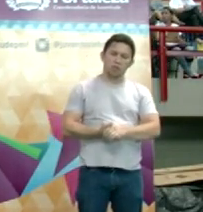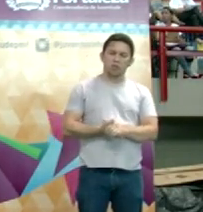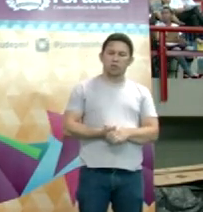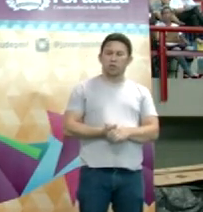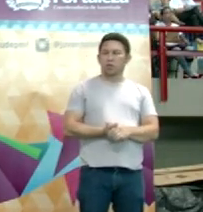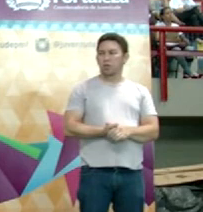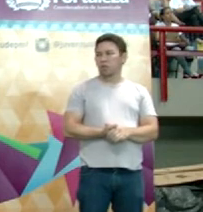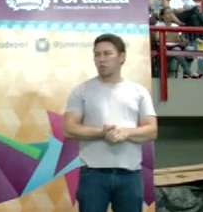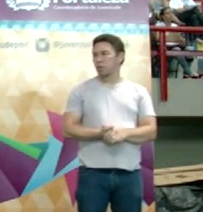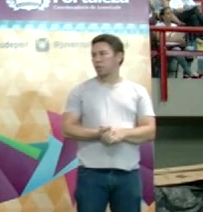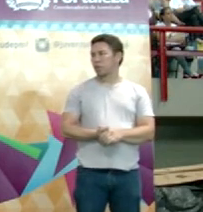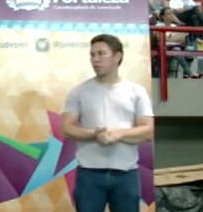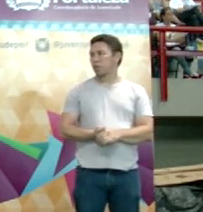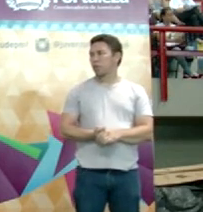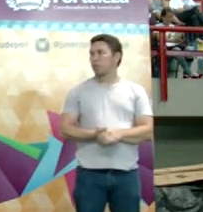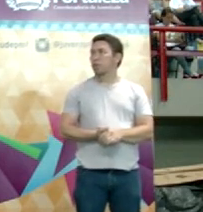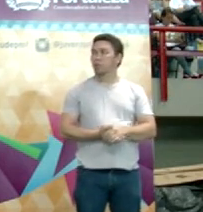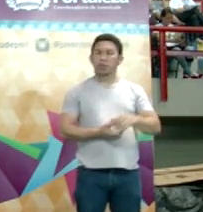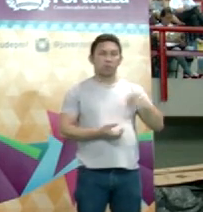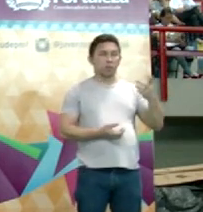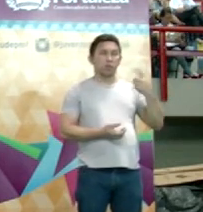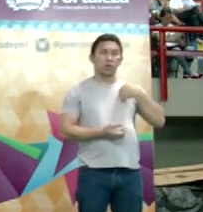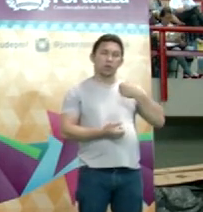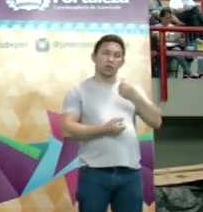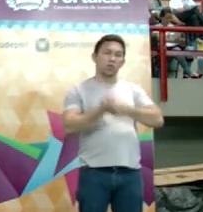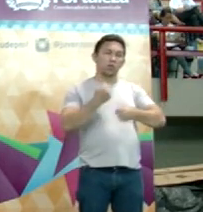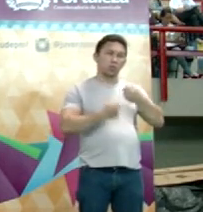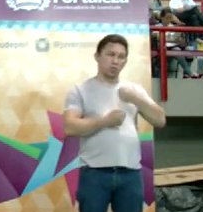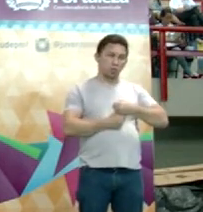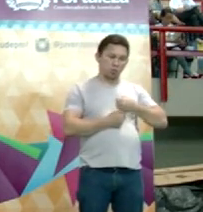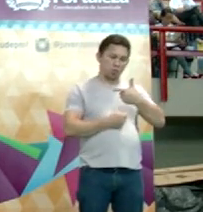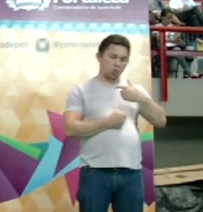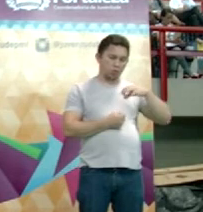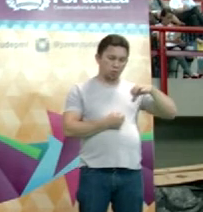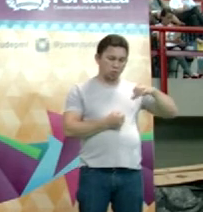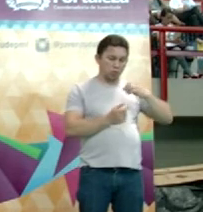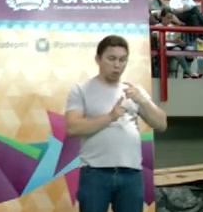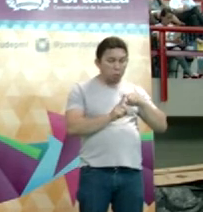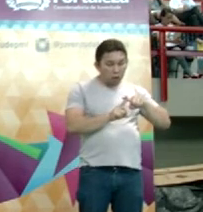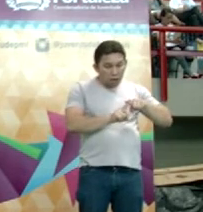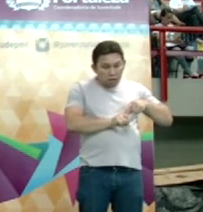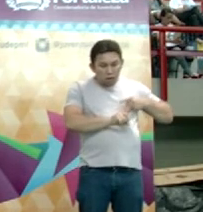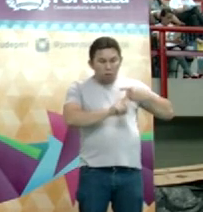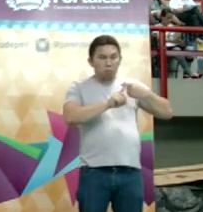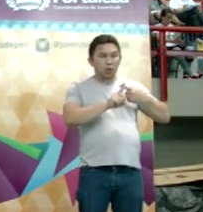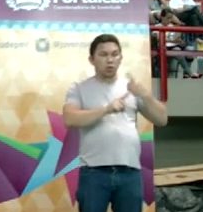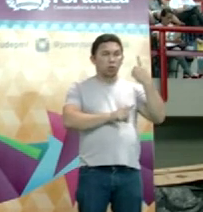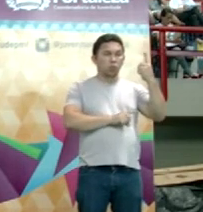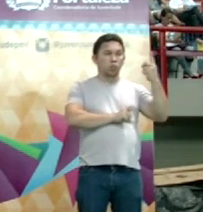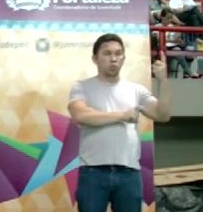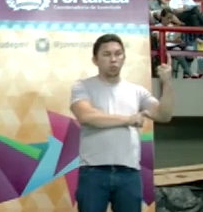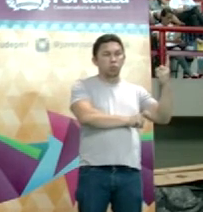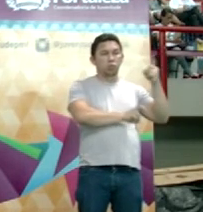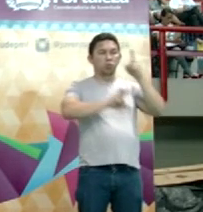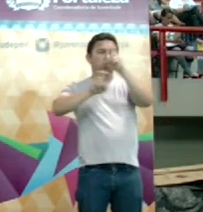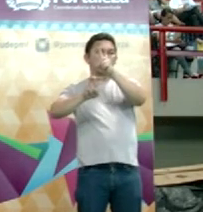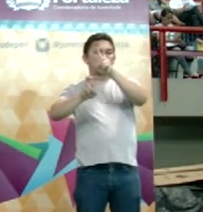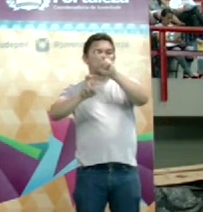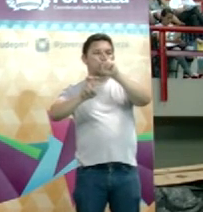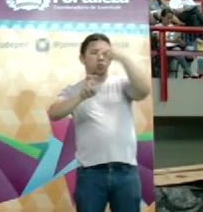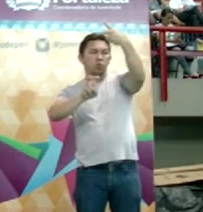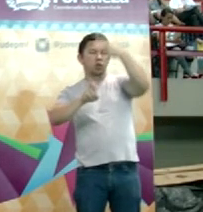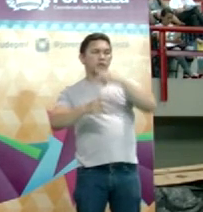bom? 39 bilhões de litros, isso no ano passado, só que aumentou um quinto. Então aumentou um quinto,